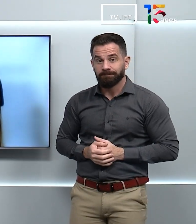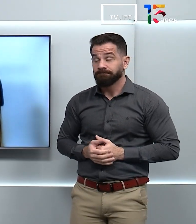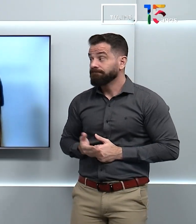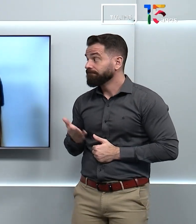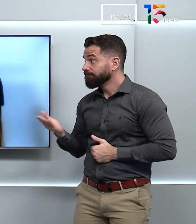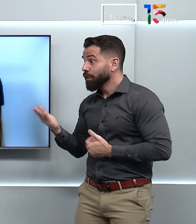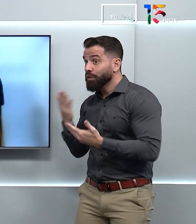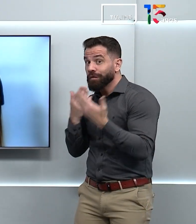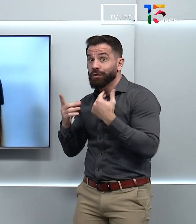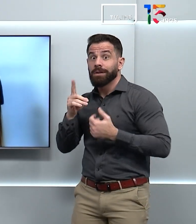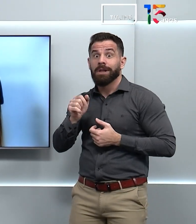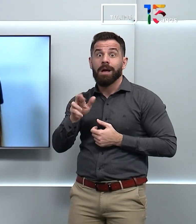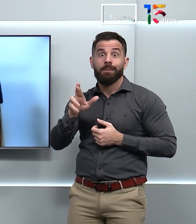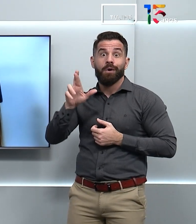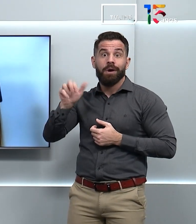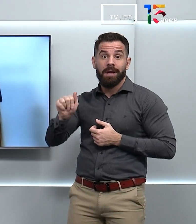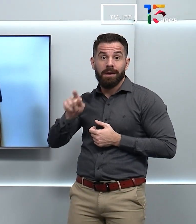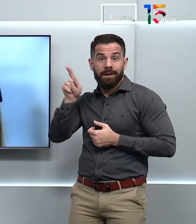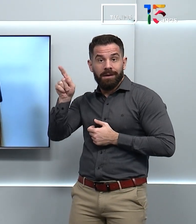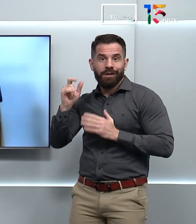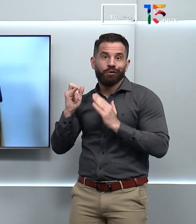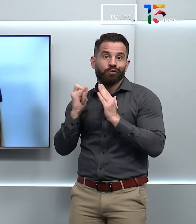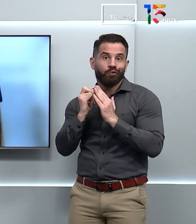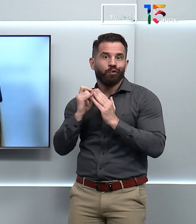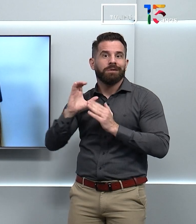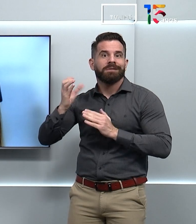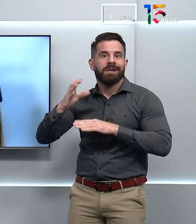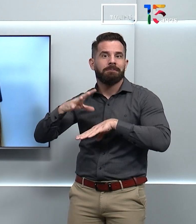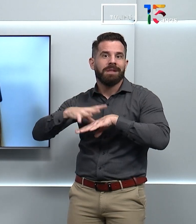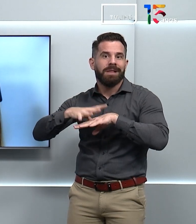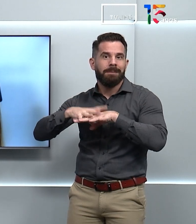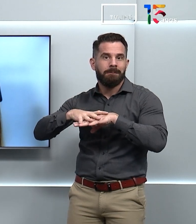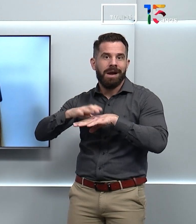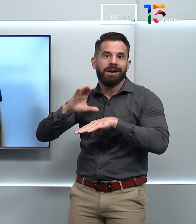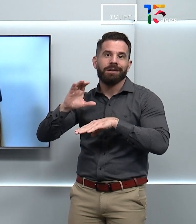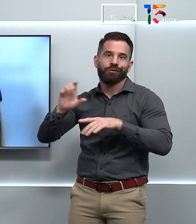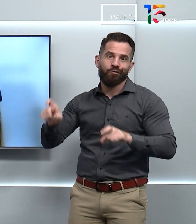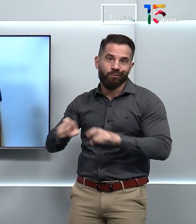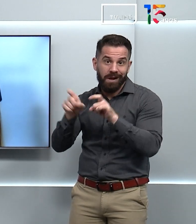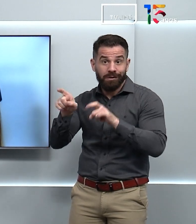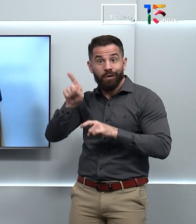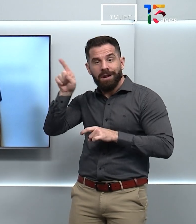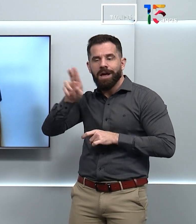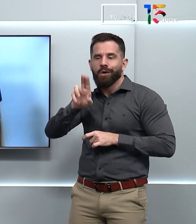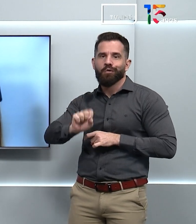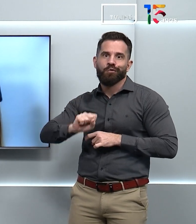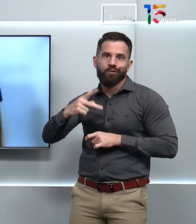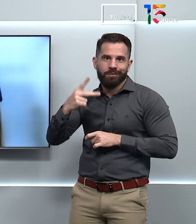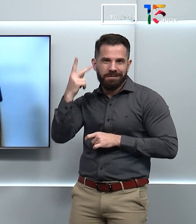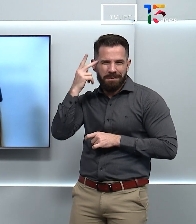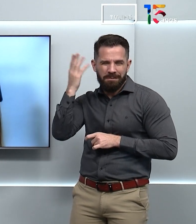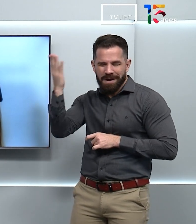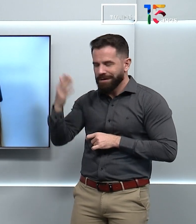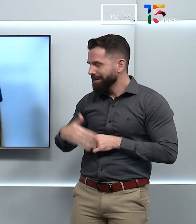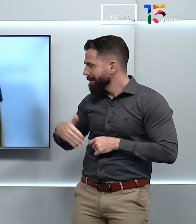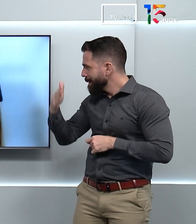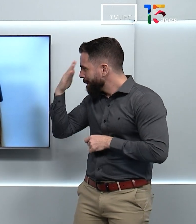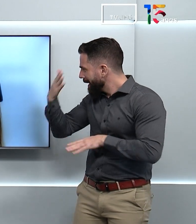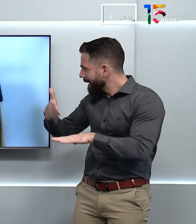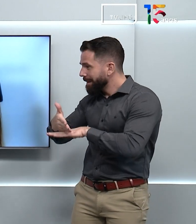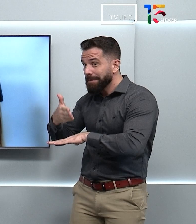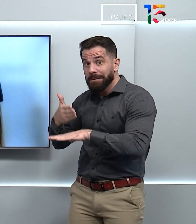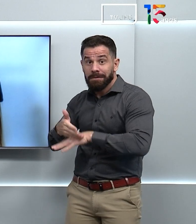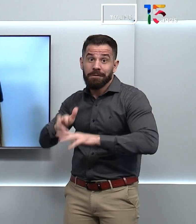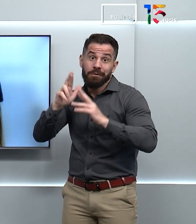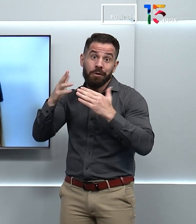é do Instituto de Ciências Matemáticas e de Computação da USP, Universidade de São Paulo. Muito obrigada pela sua presença, professora. Espero que a gente possa conversar